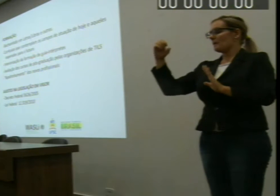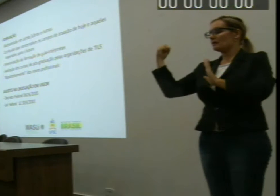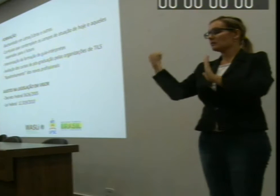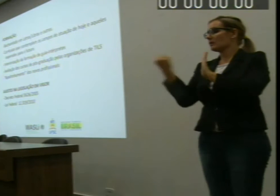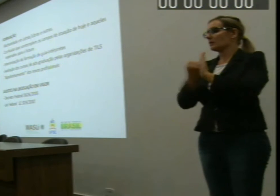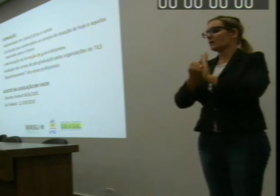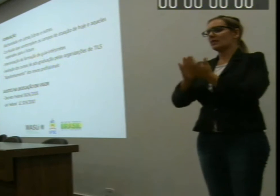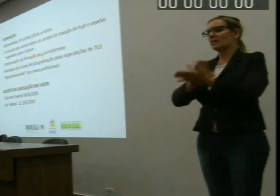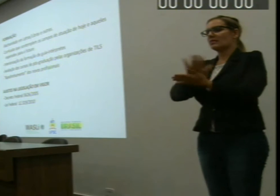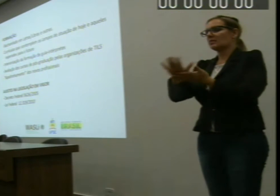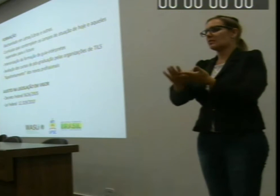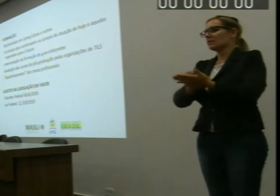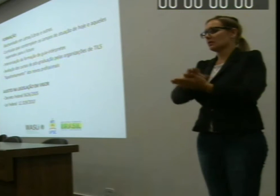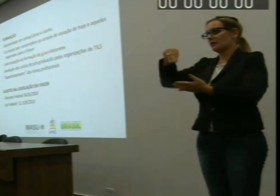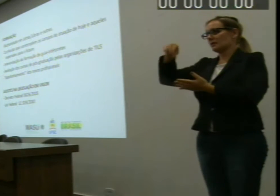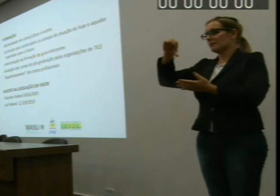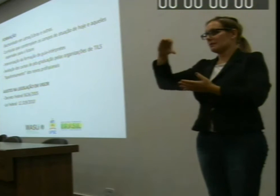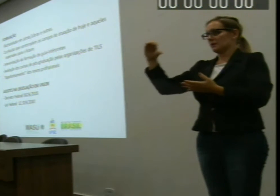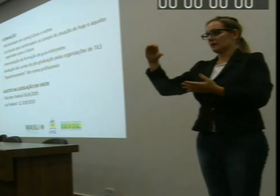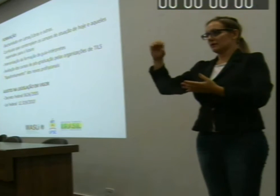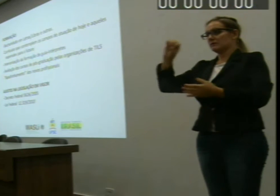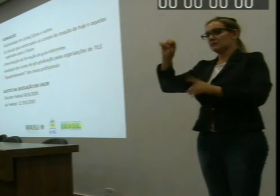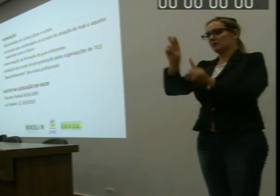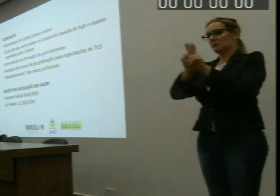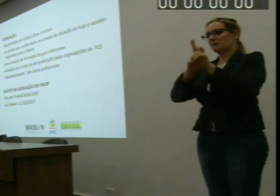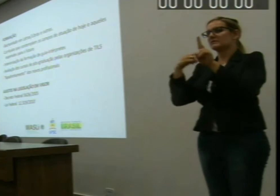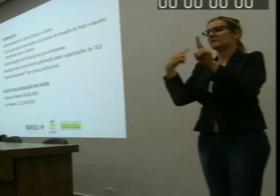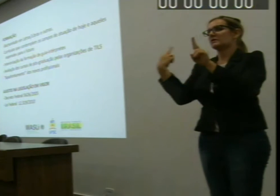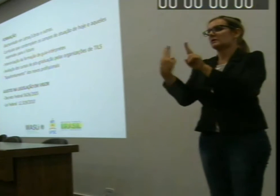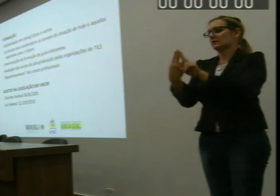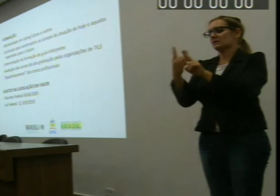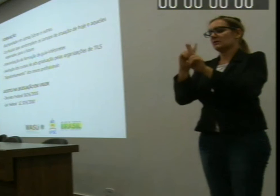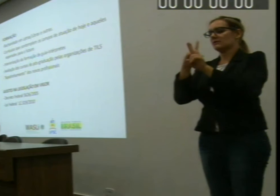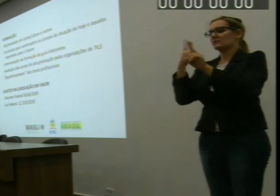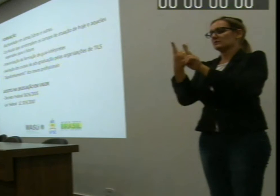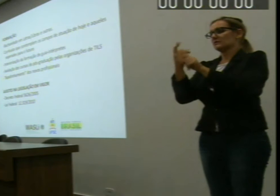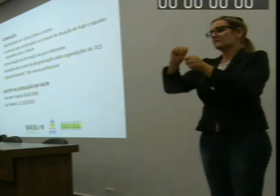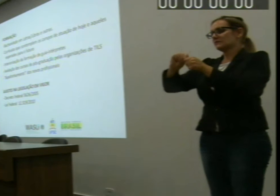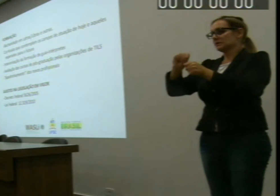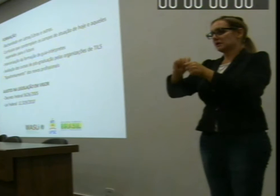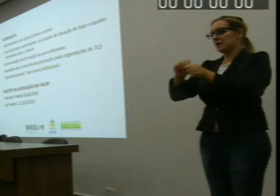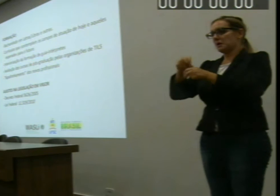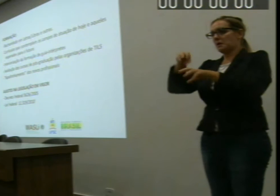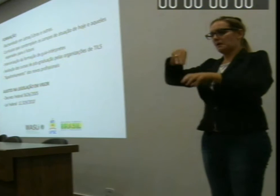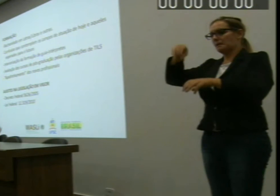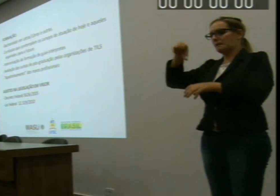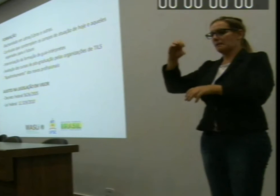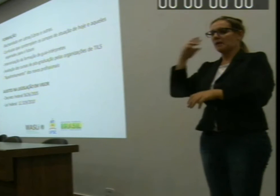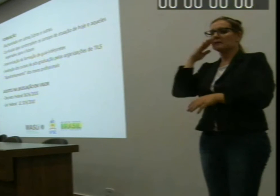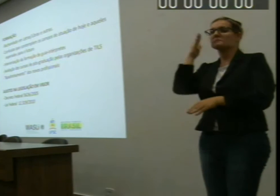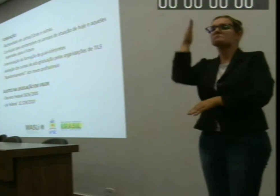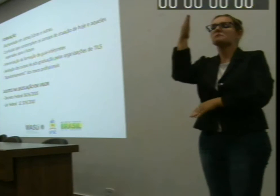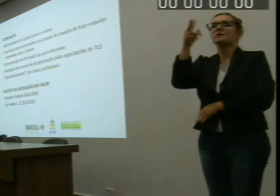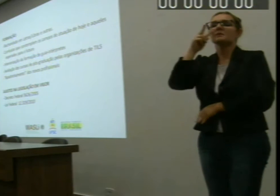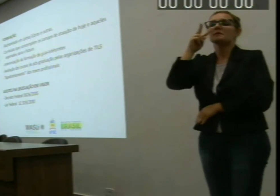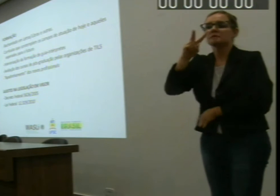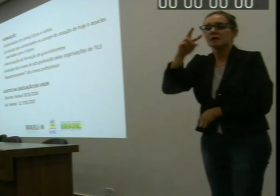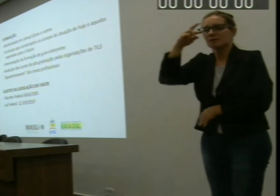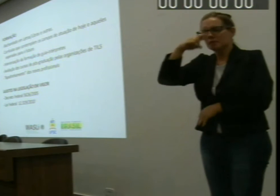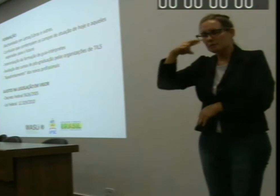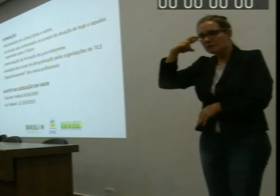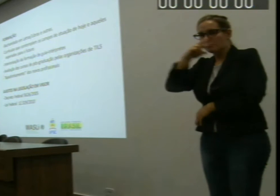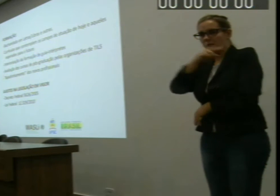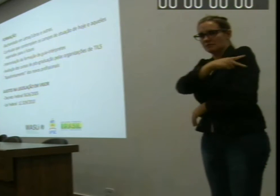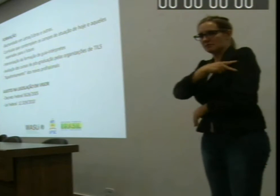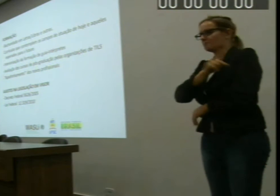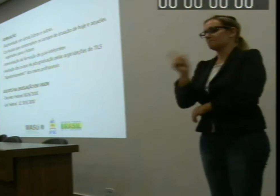nem a da UFGD se a UFGD criar uma pós-graduação O MEC não vai lá fiscalizar não vai lá reconhecer não vai nada